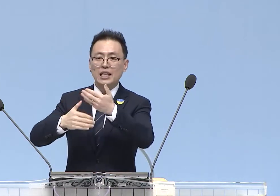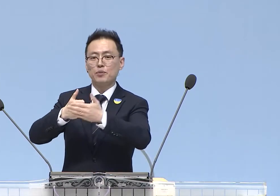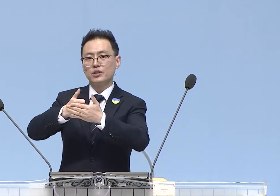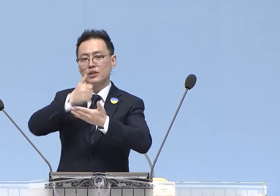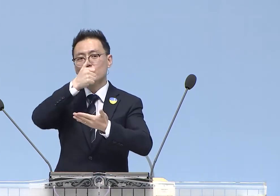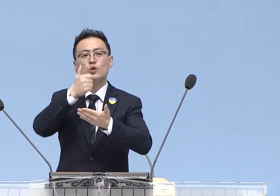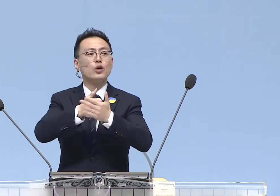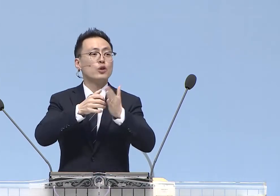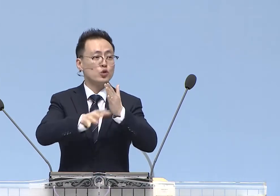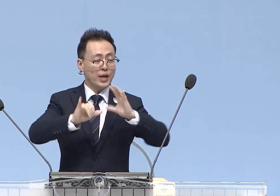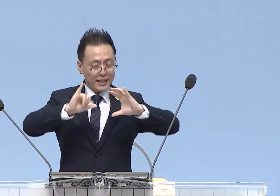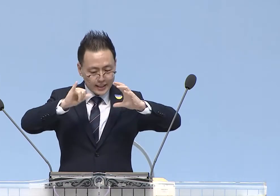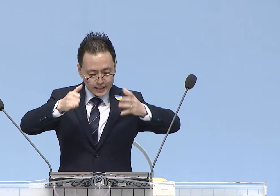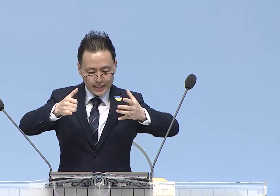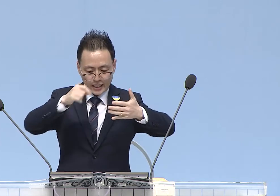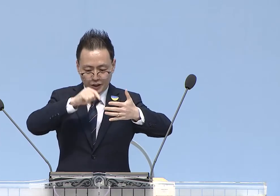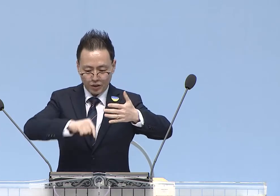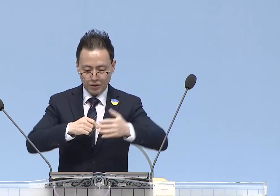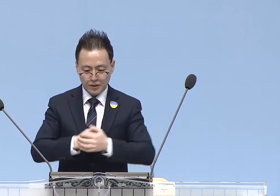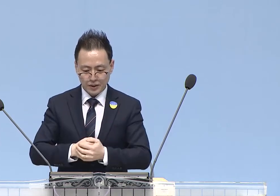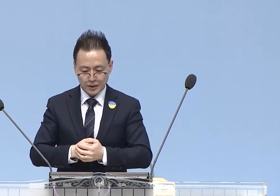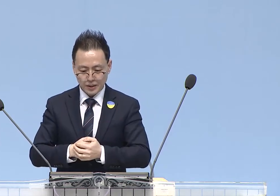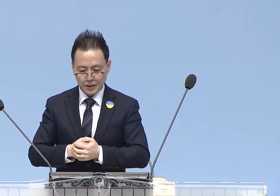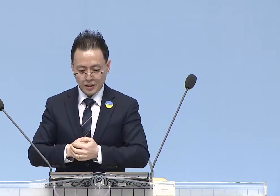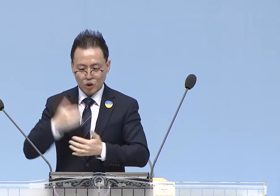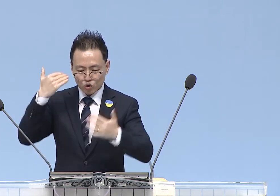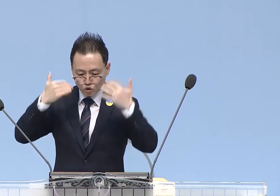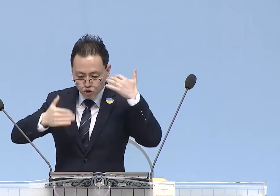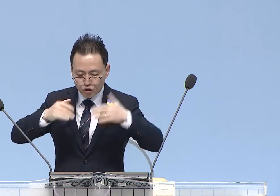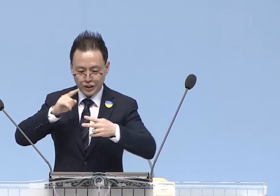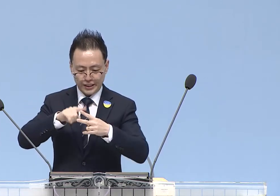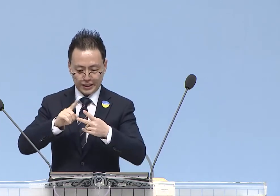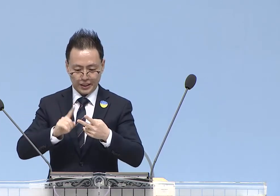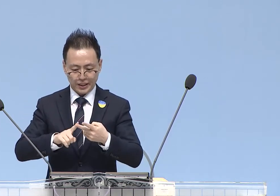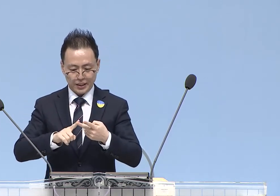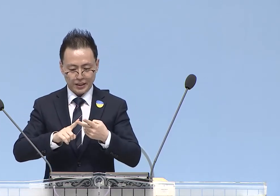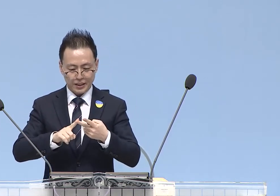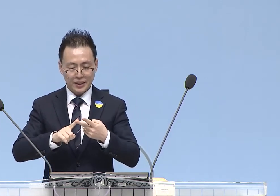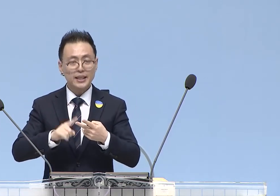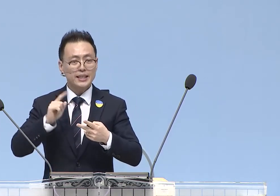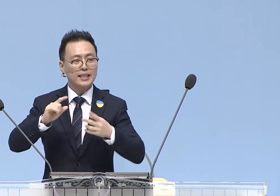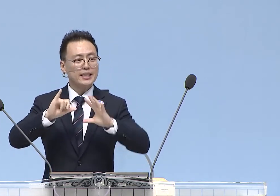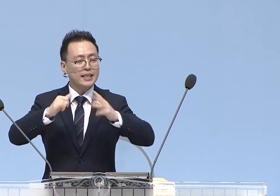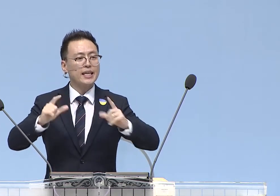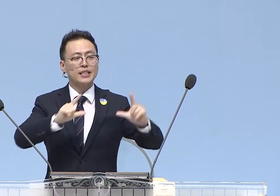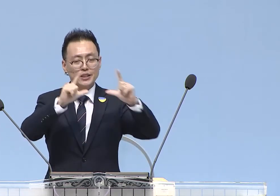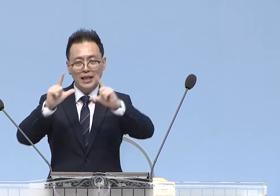하나님은 죄악된 세상에서 누구든지 이 세상에서 사는